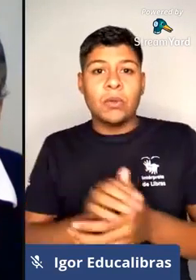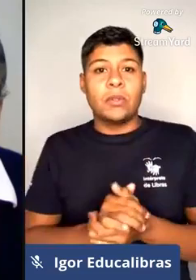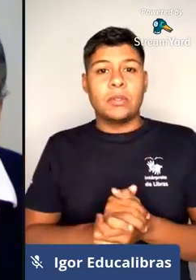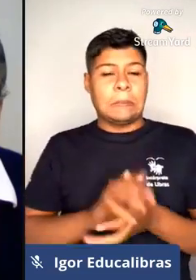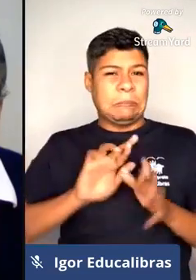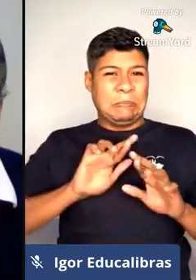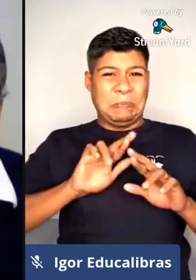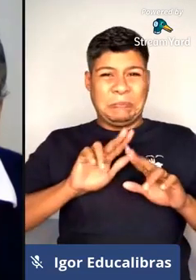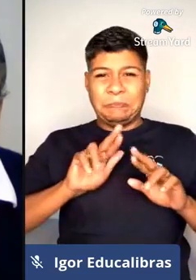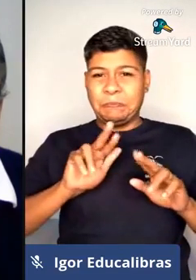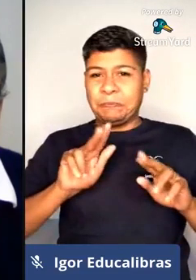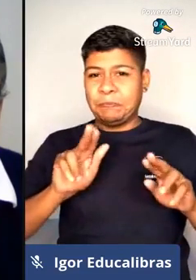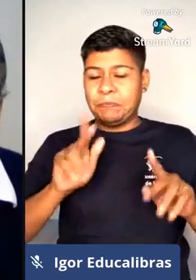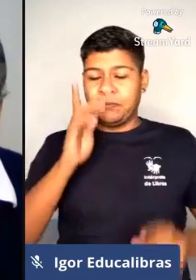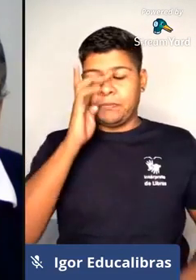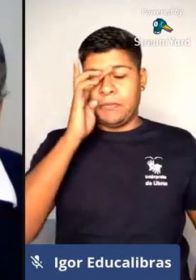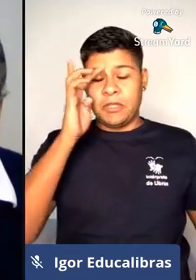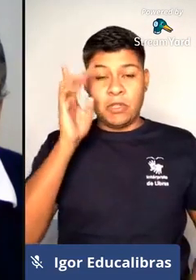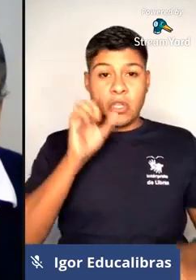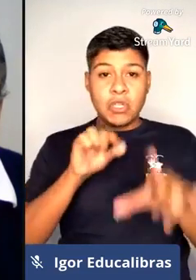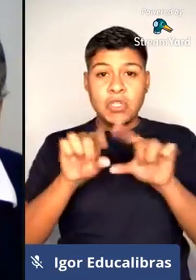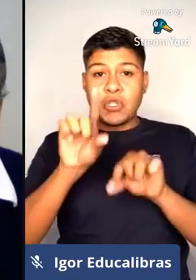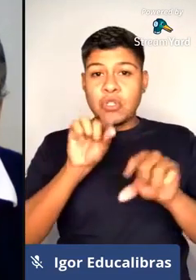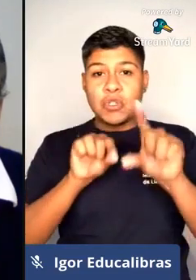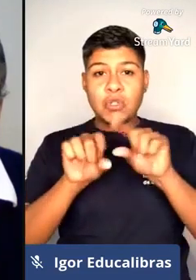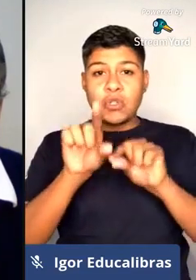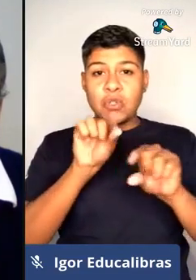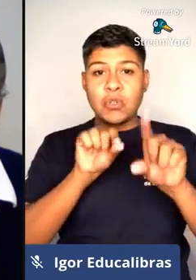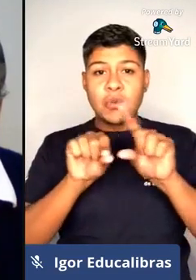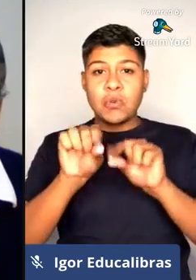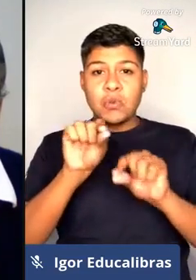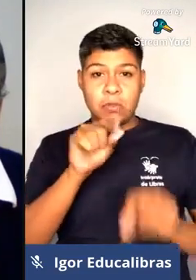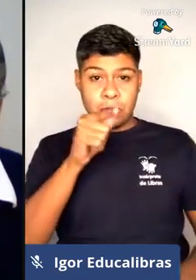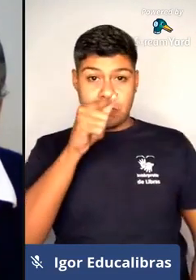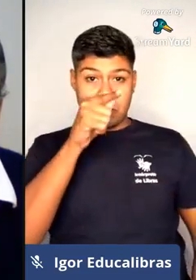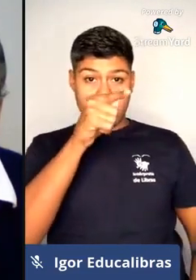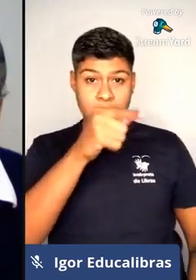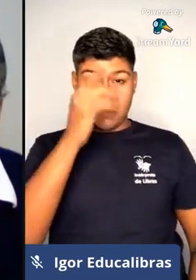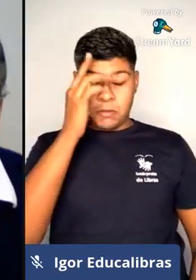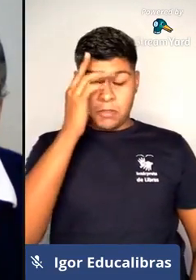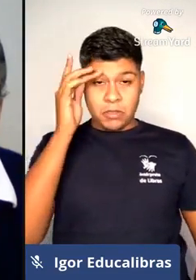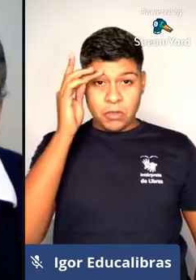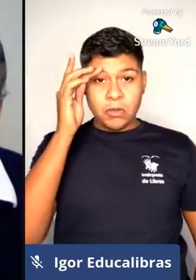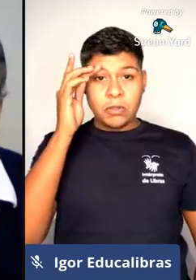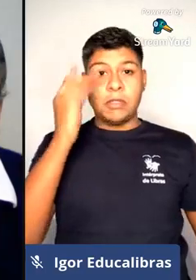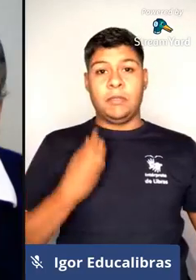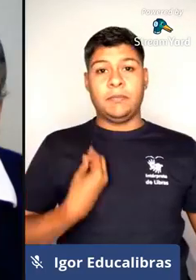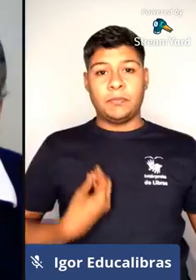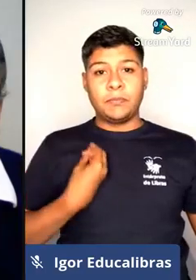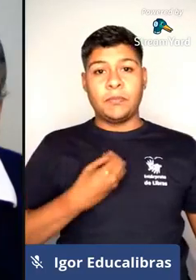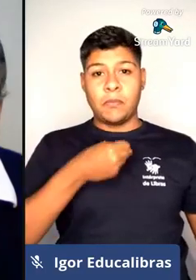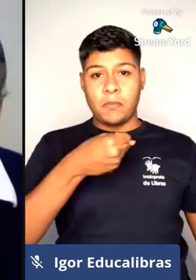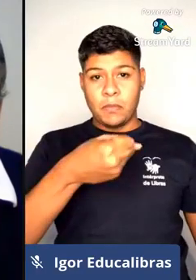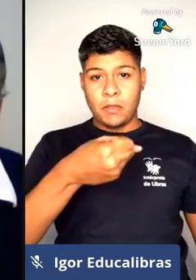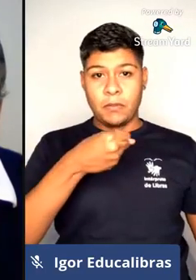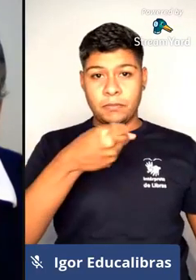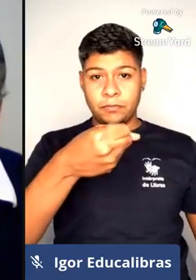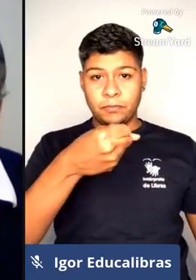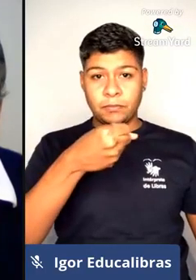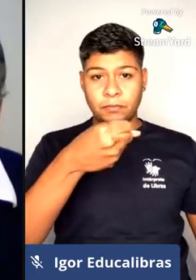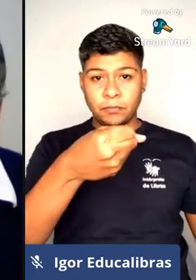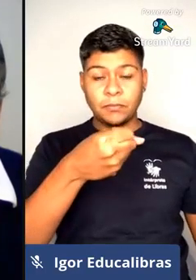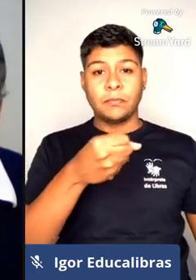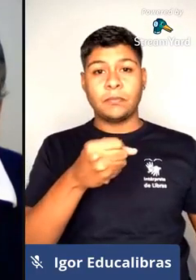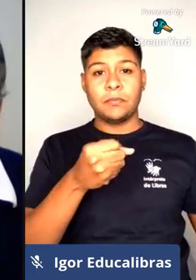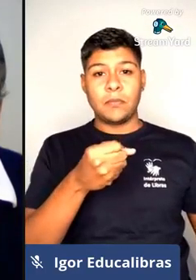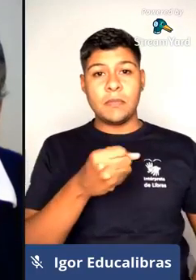dezenas de pessoas, escolhemos, né, estas pessoas que estão sendo entrevistadas nesses lives. A gente ia